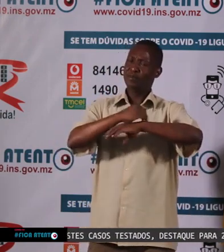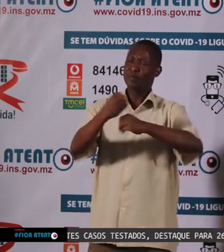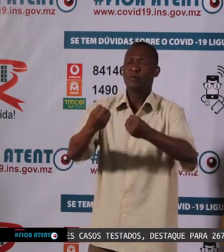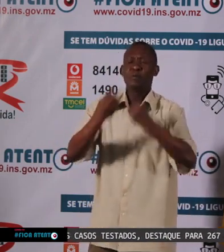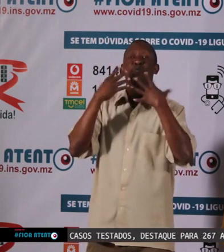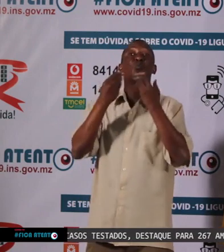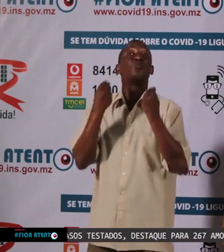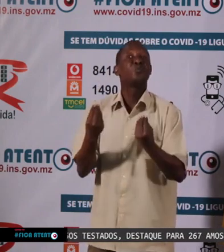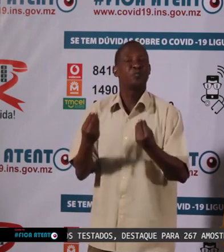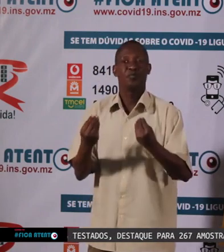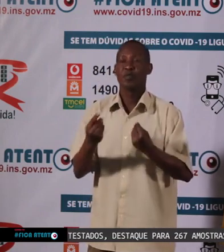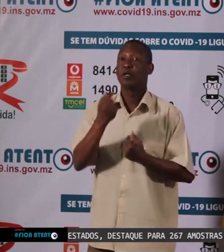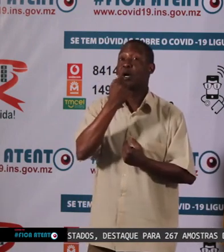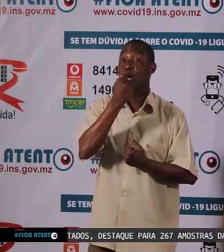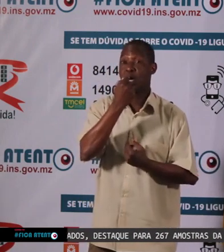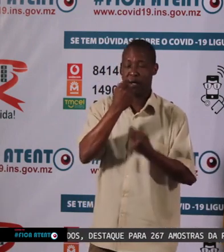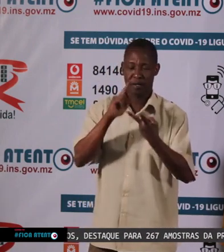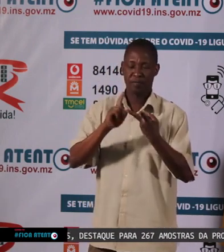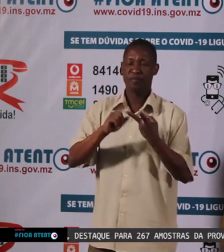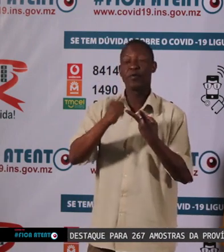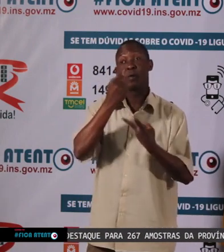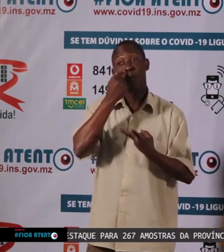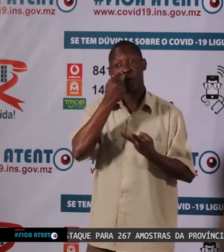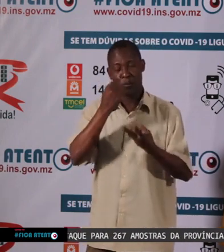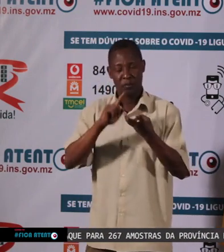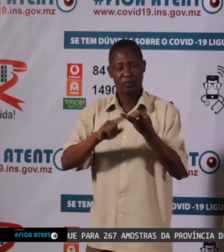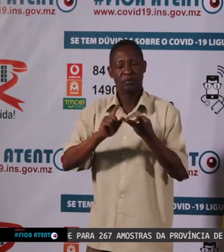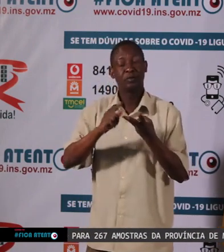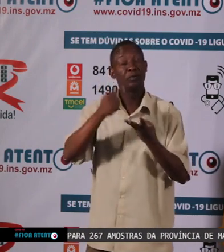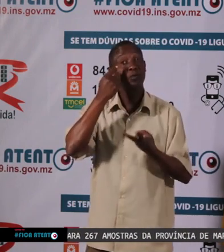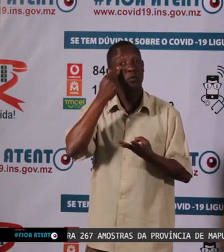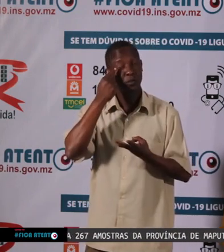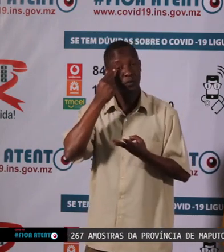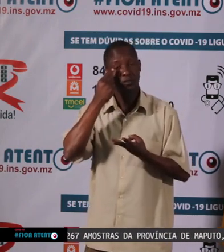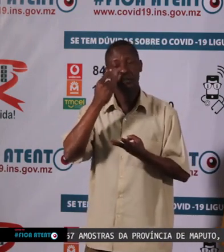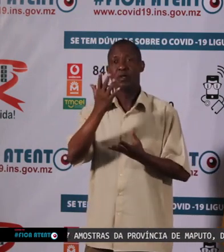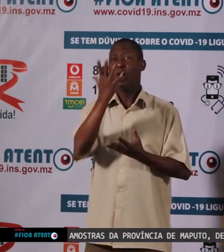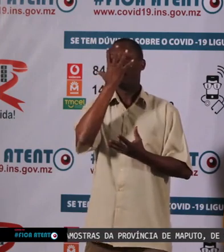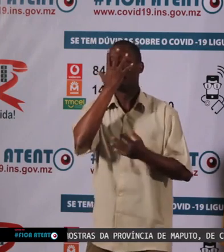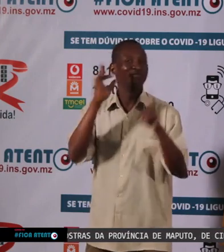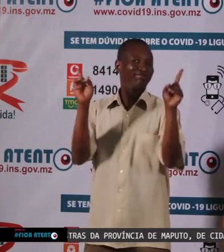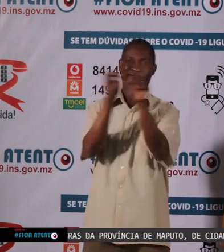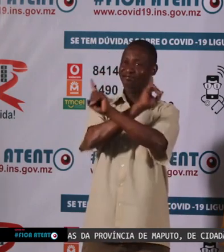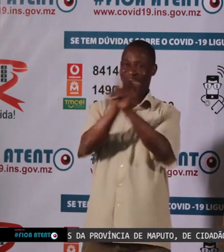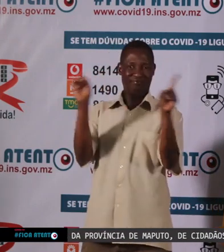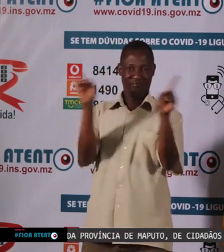do nariz e dos olhos, é fundamental evitar tocar a face.